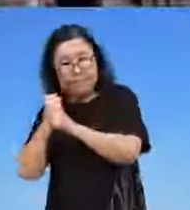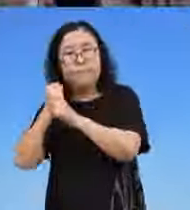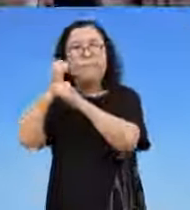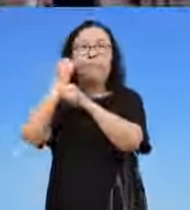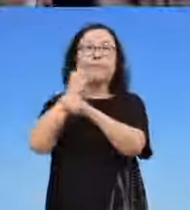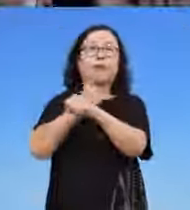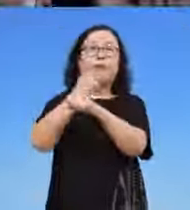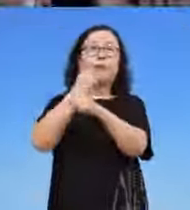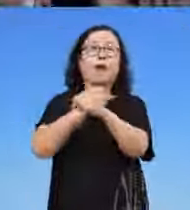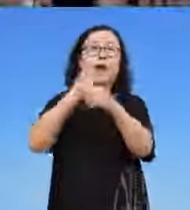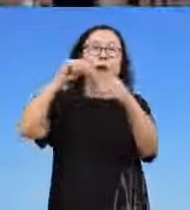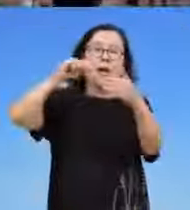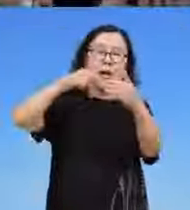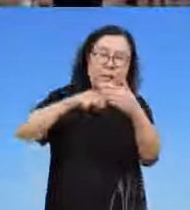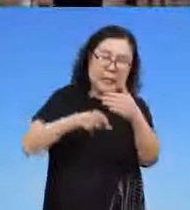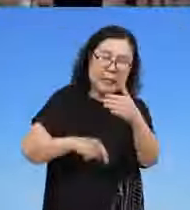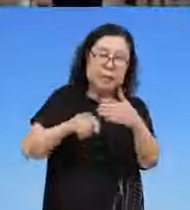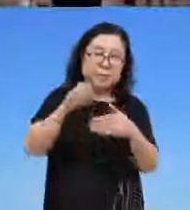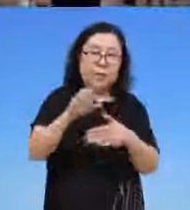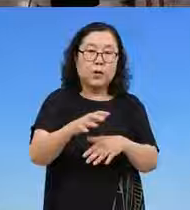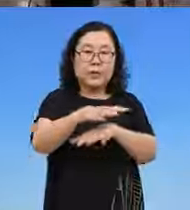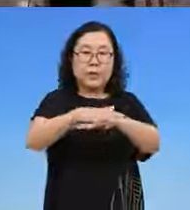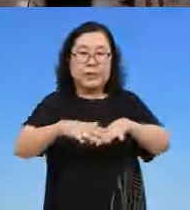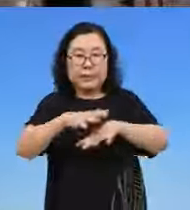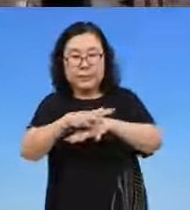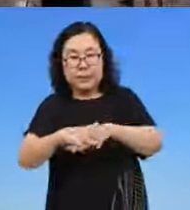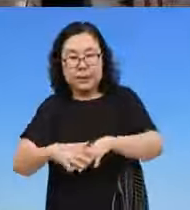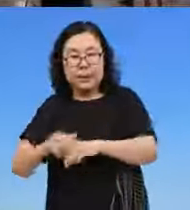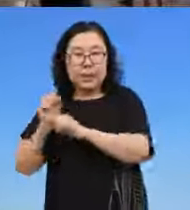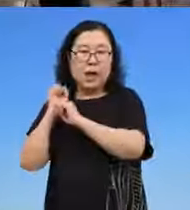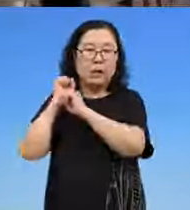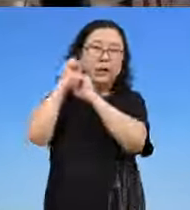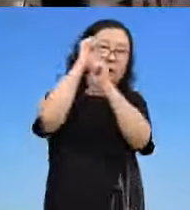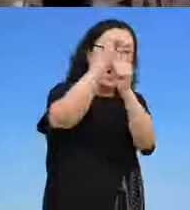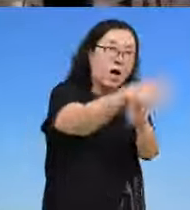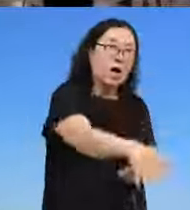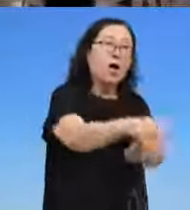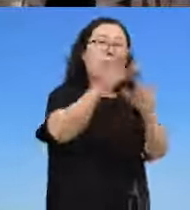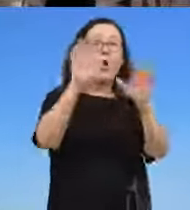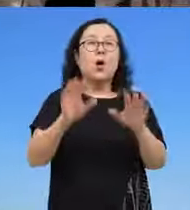주의 말씀을 의지하여 깊은 곳에 그물 던져